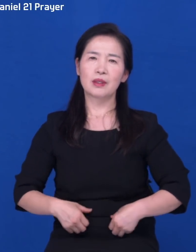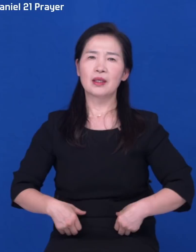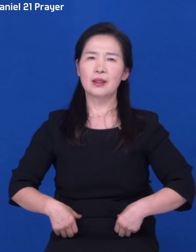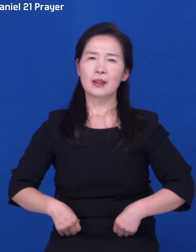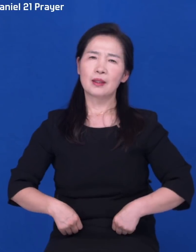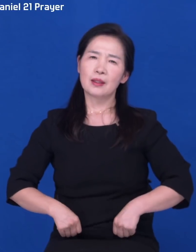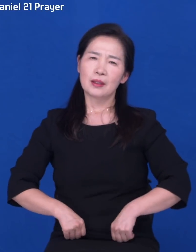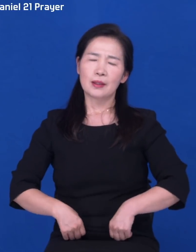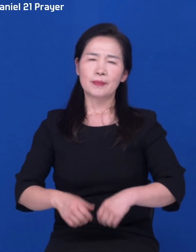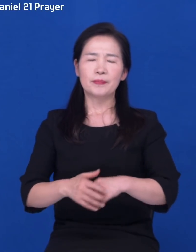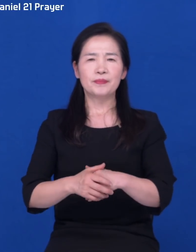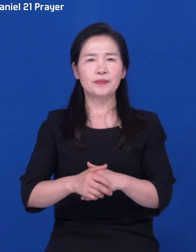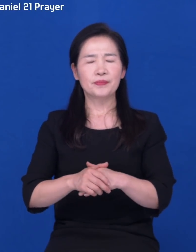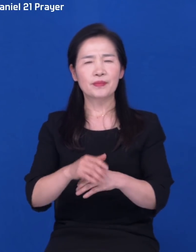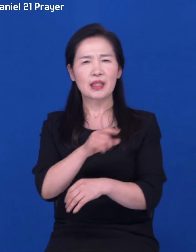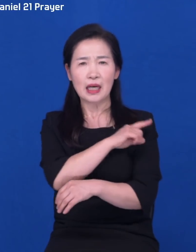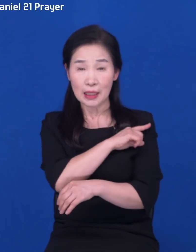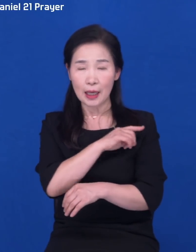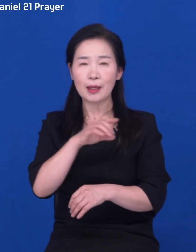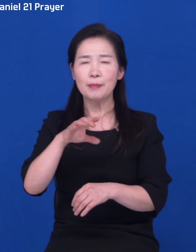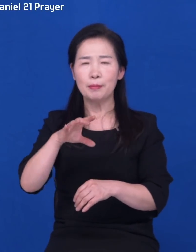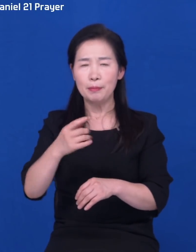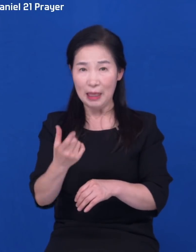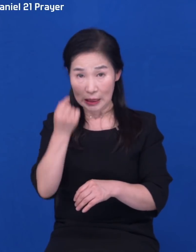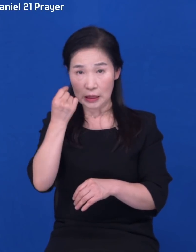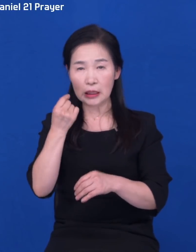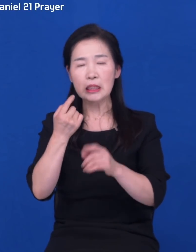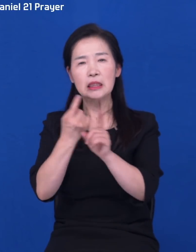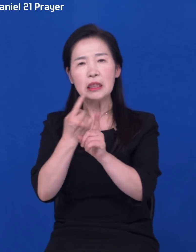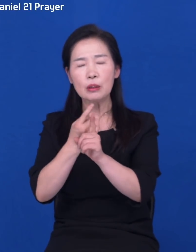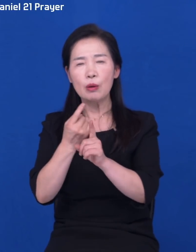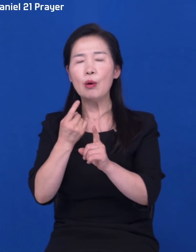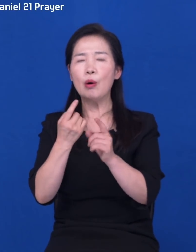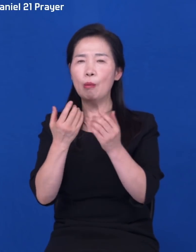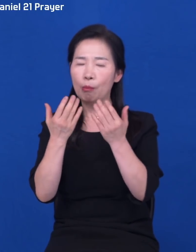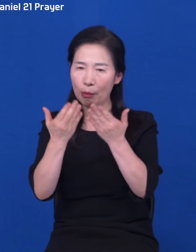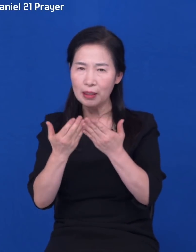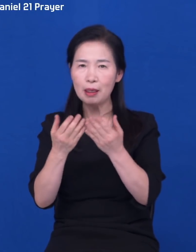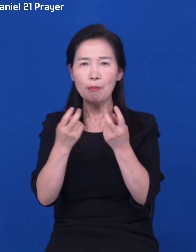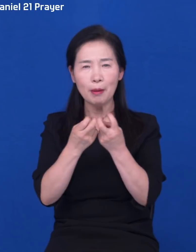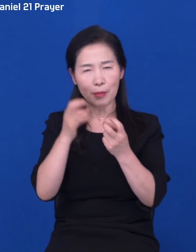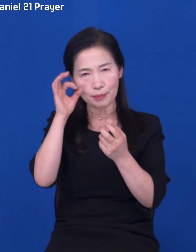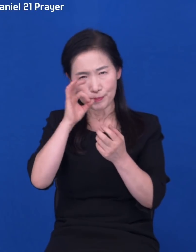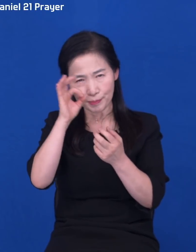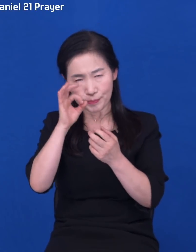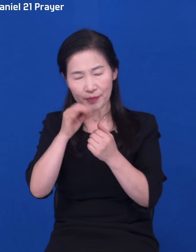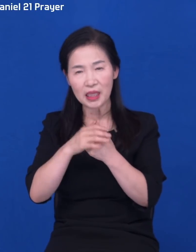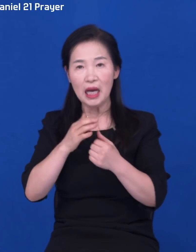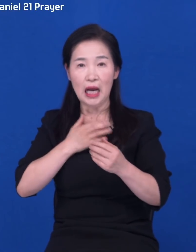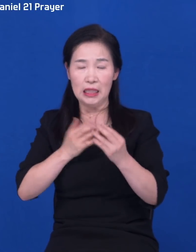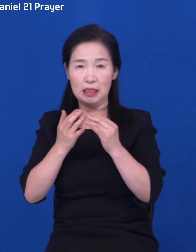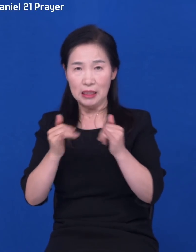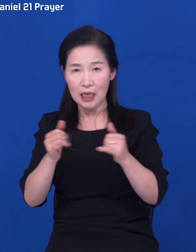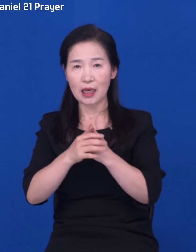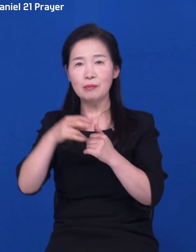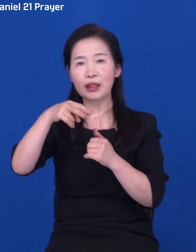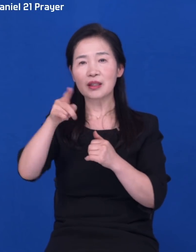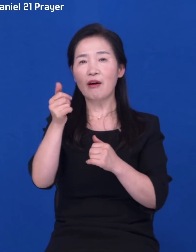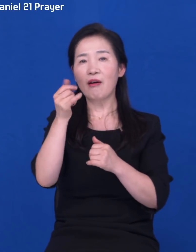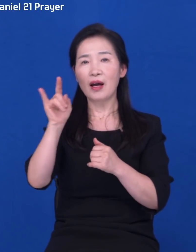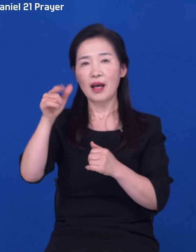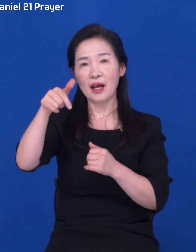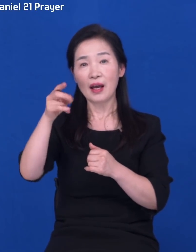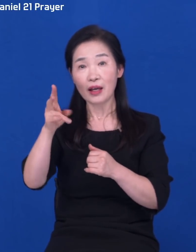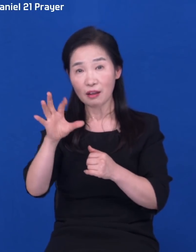가장 빨리 치료를 받을 수 있는 방법을 모색해야 되니까 마침 지인 중에 이제 서혜경 선생님이라는